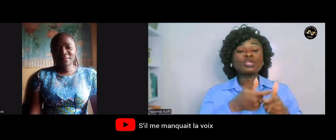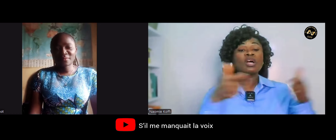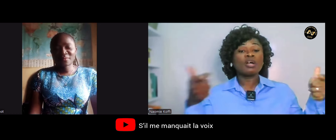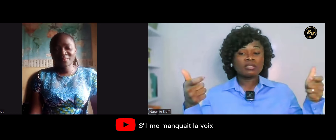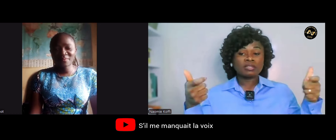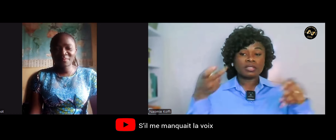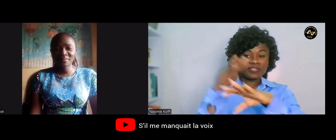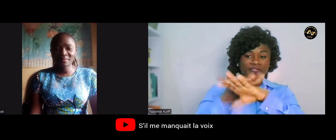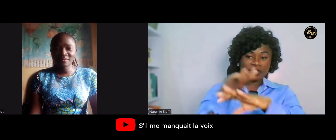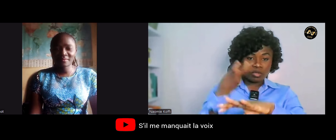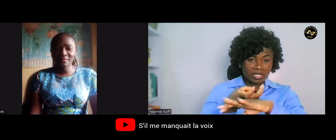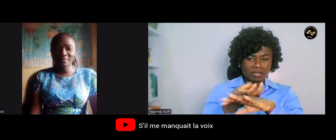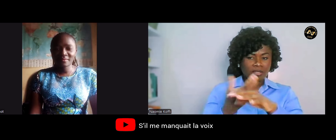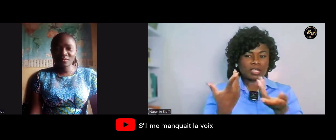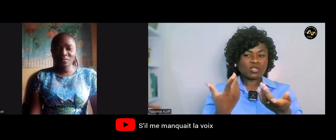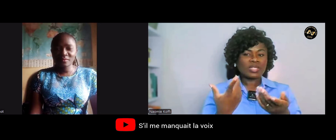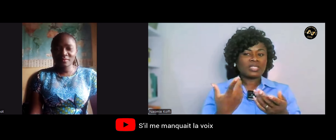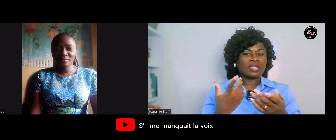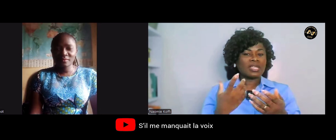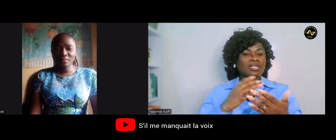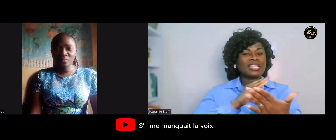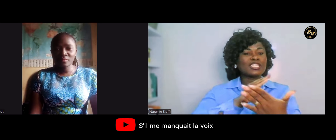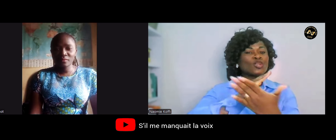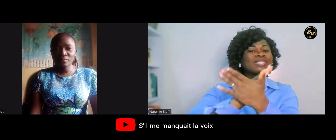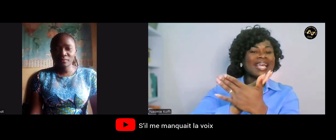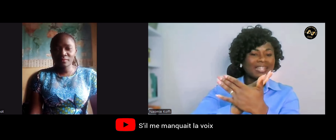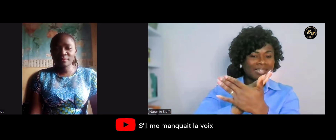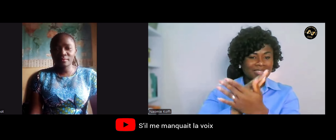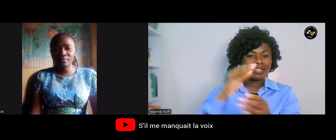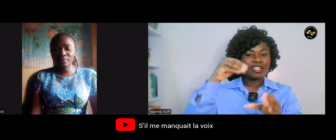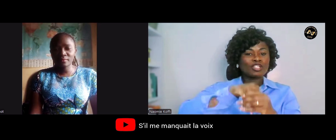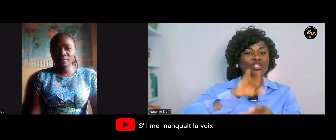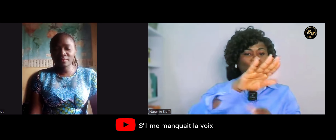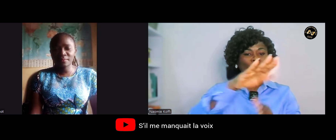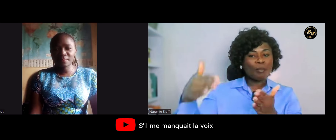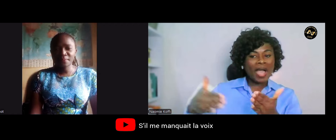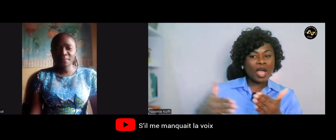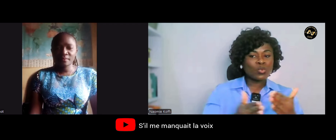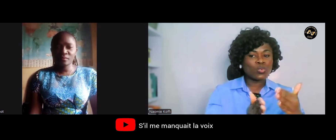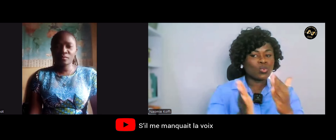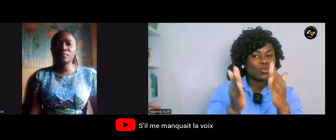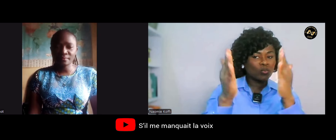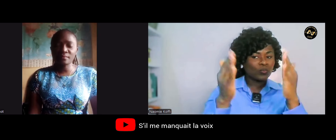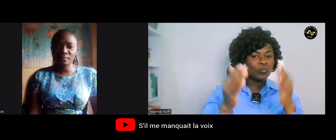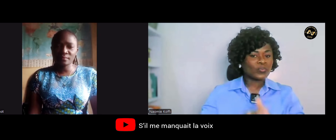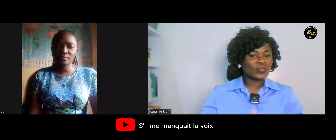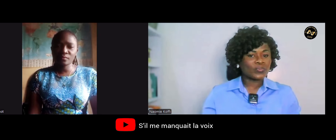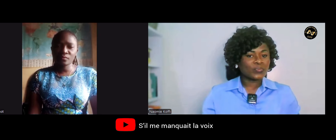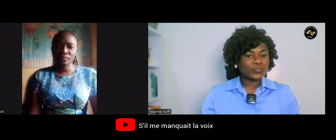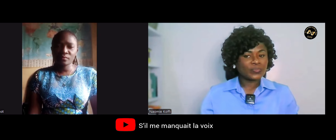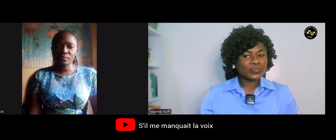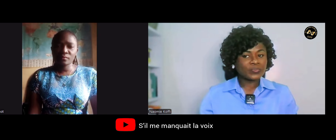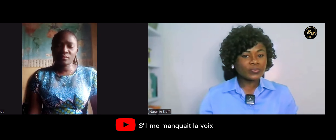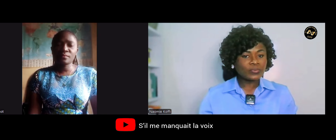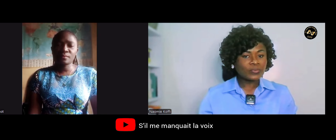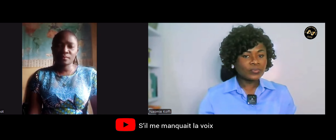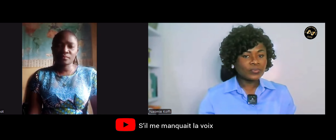plus grandes difficultés? Quels ont été les obstacles dans ton parcours?